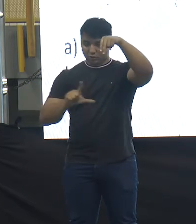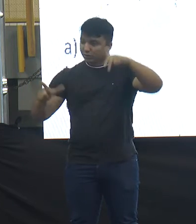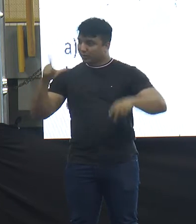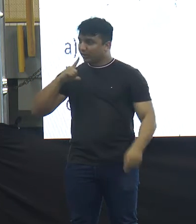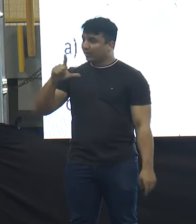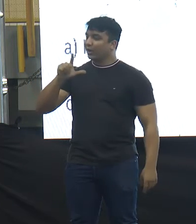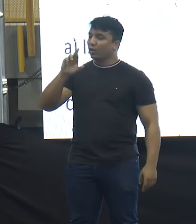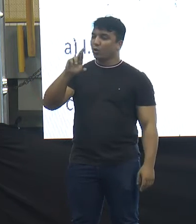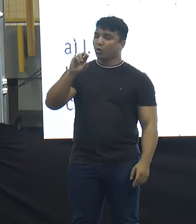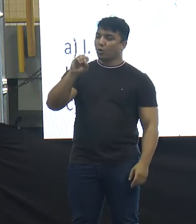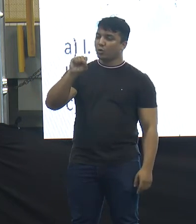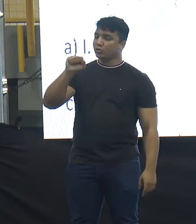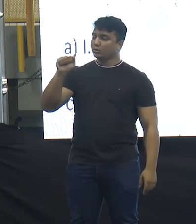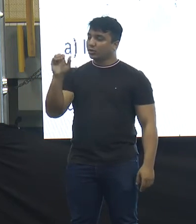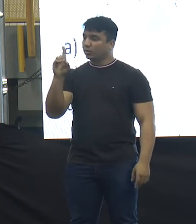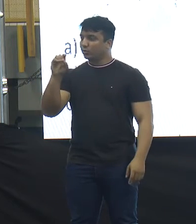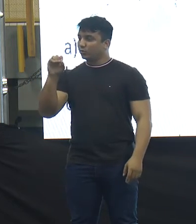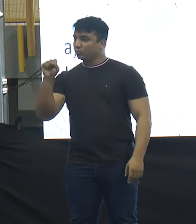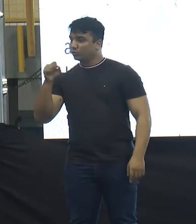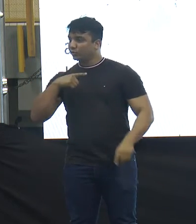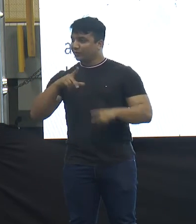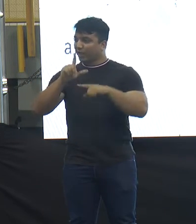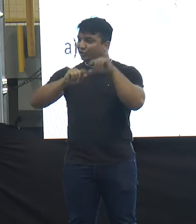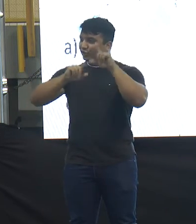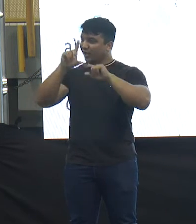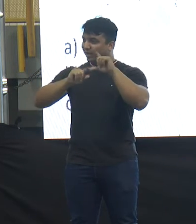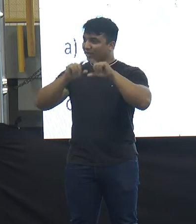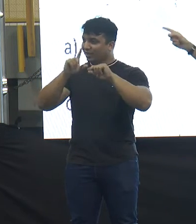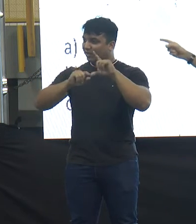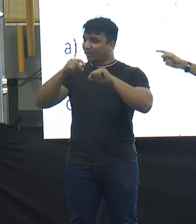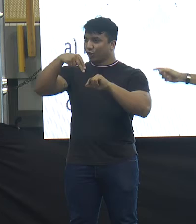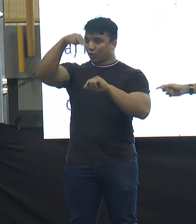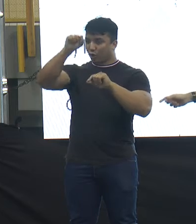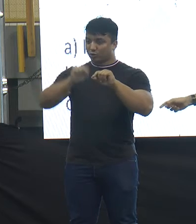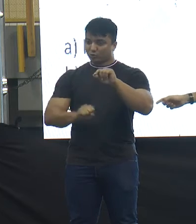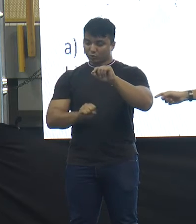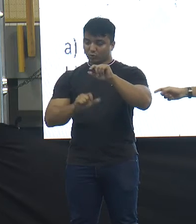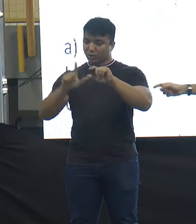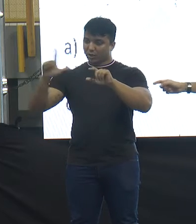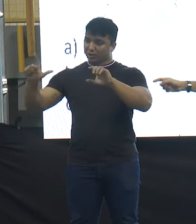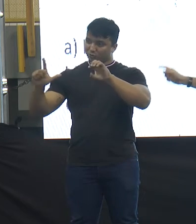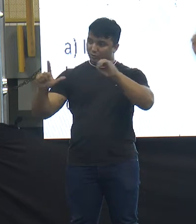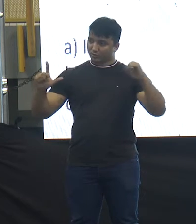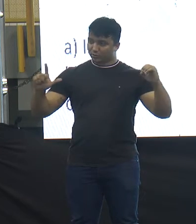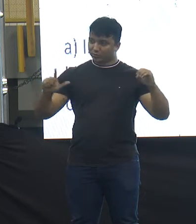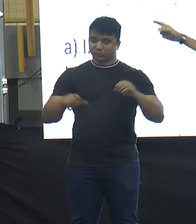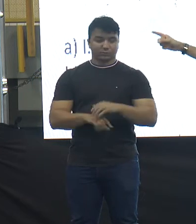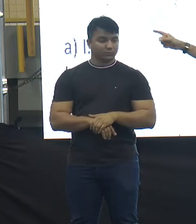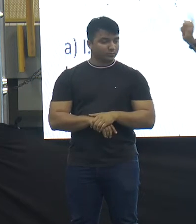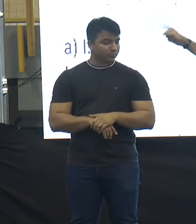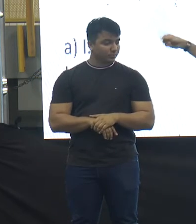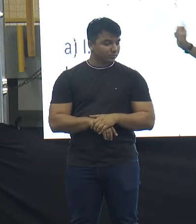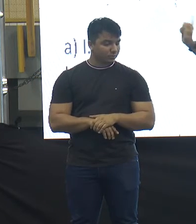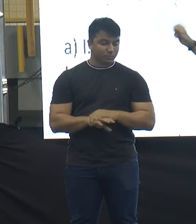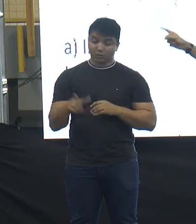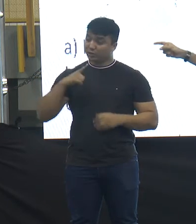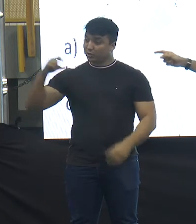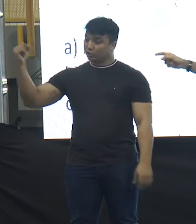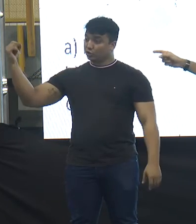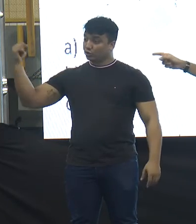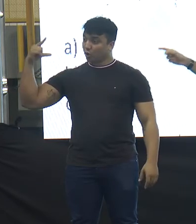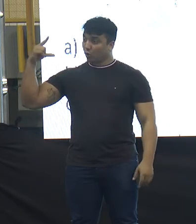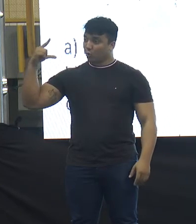ventos? Tá? Norte, sul, leste, oeste. Apontou para o sol está